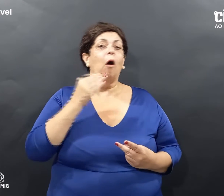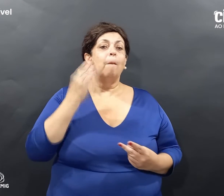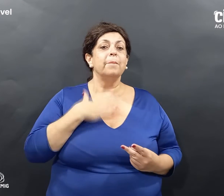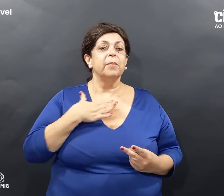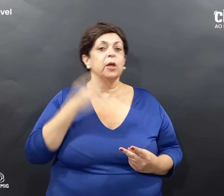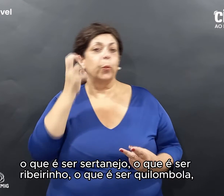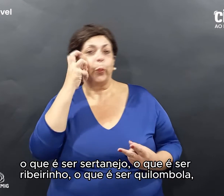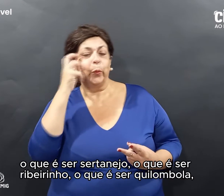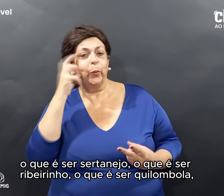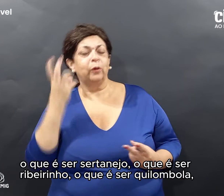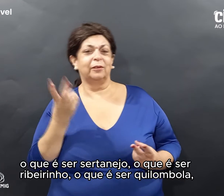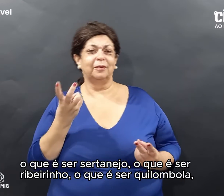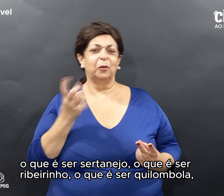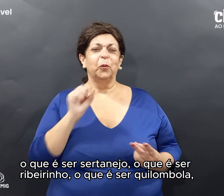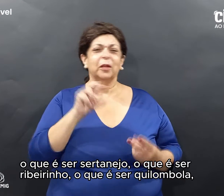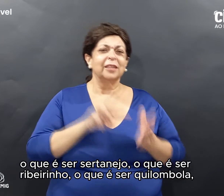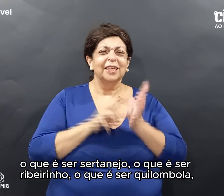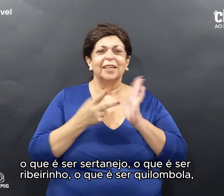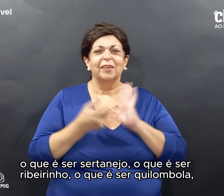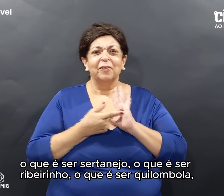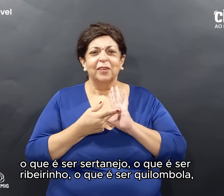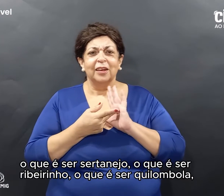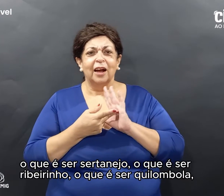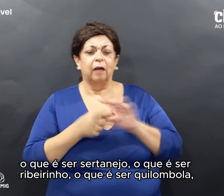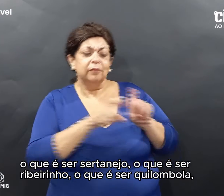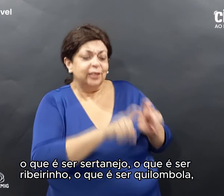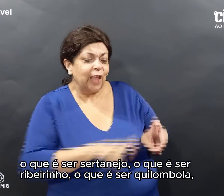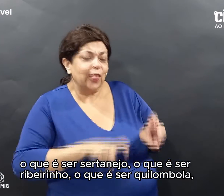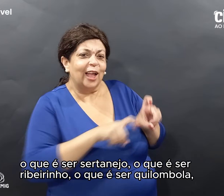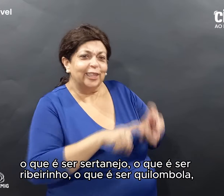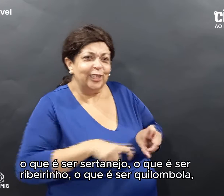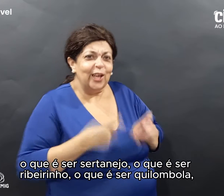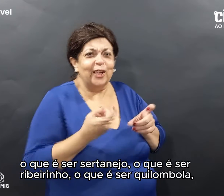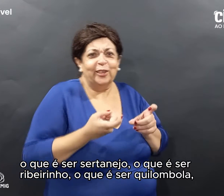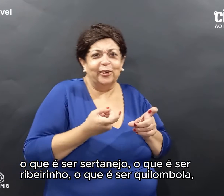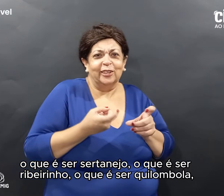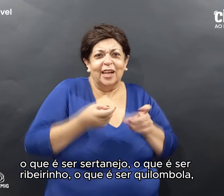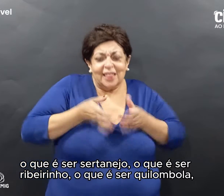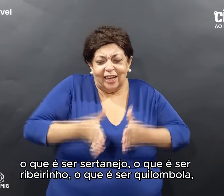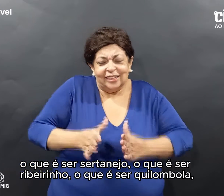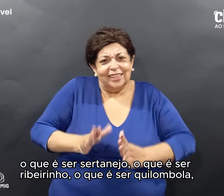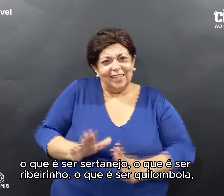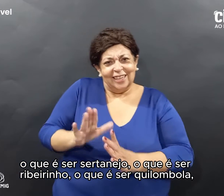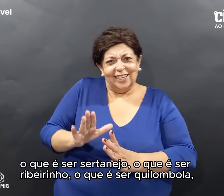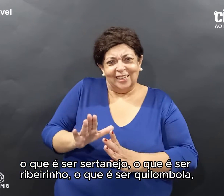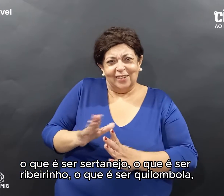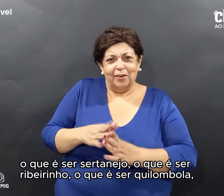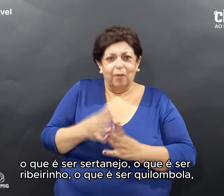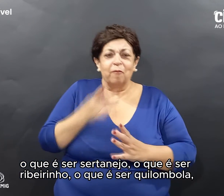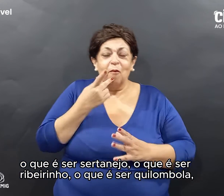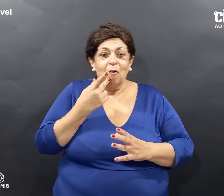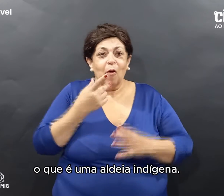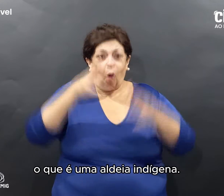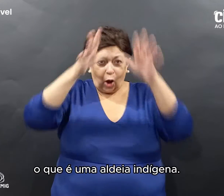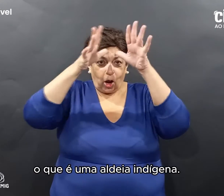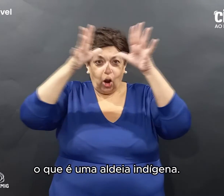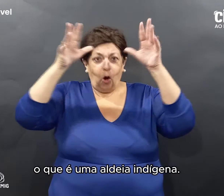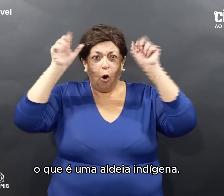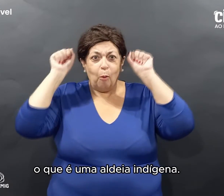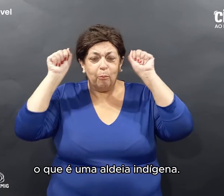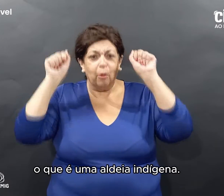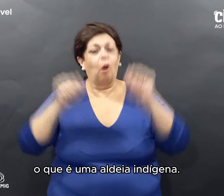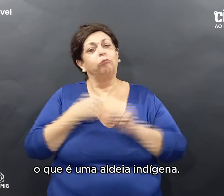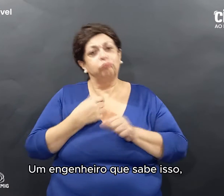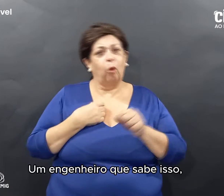essa, o que é ser sertanejo, o que é ser ribeirinho, o que é ser quilombola, né? O que é uma